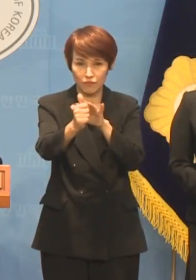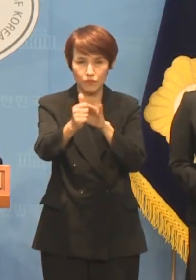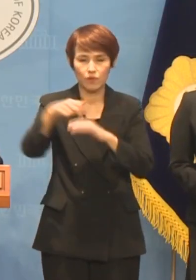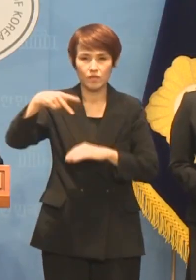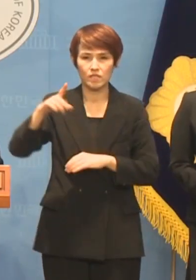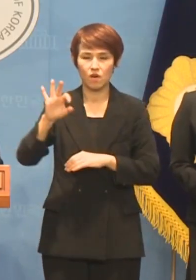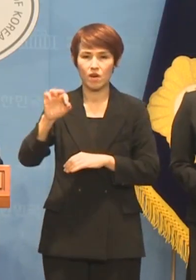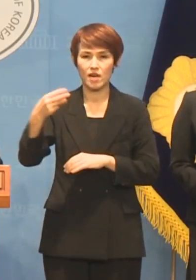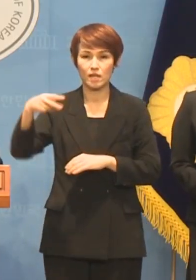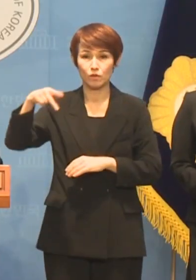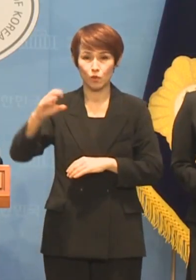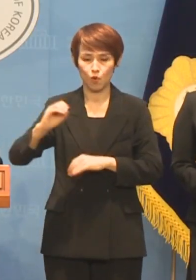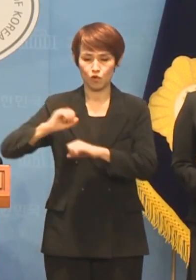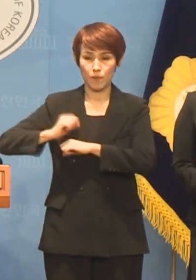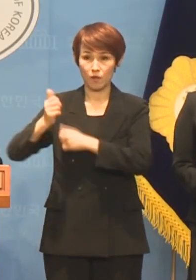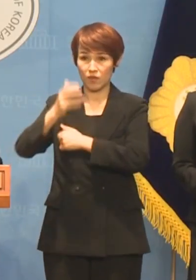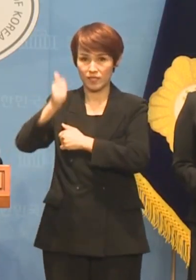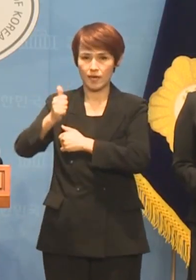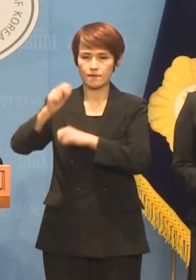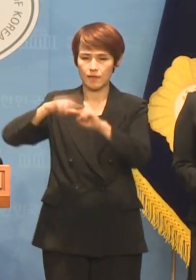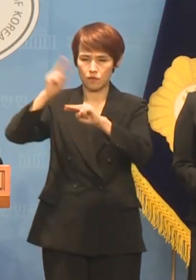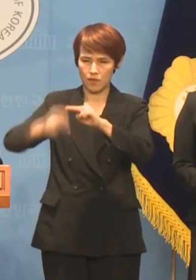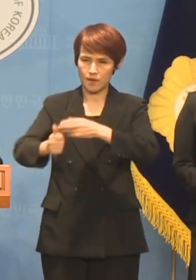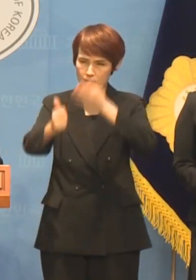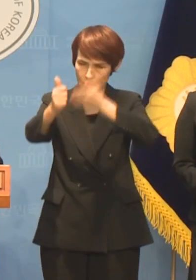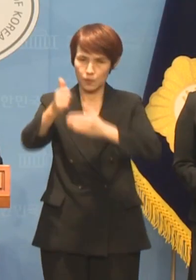성일종 국방위원장 사퇴 촉구입니다.